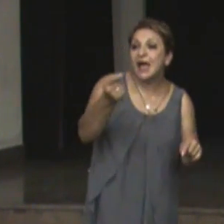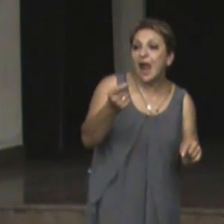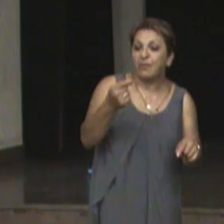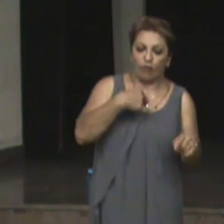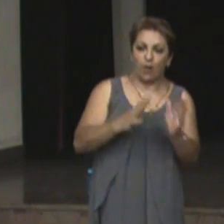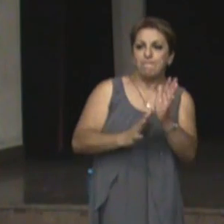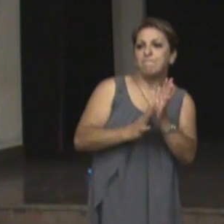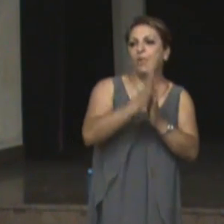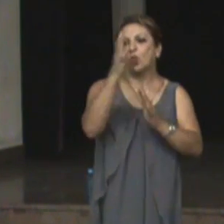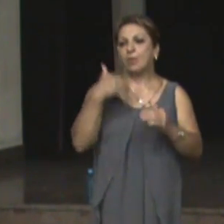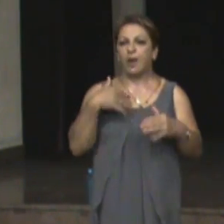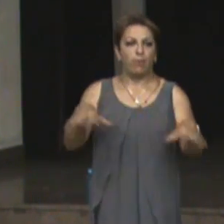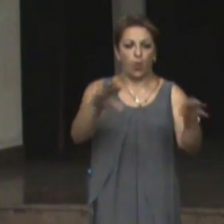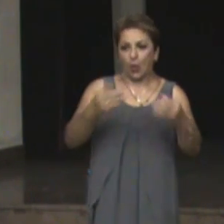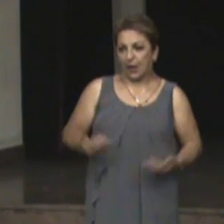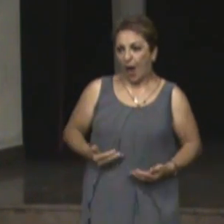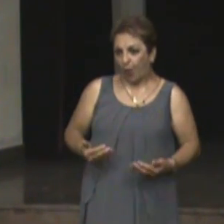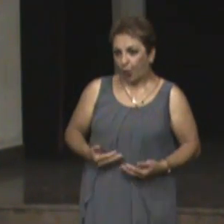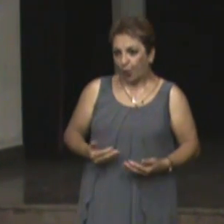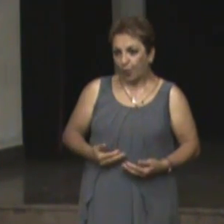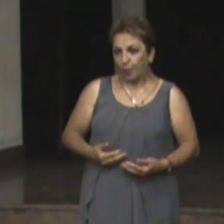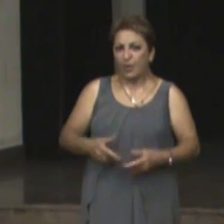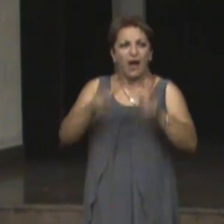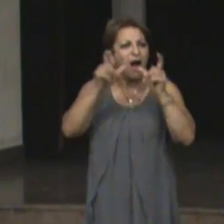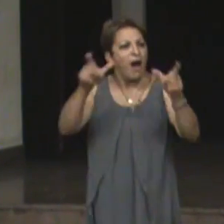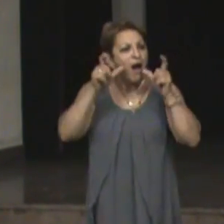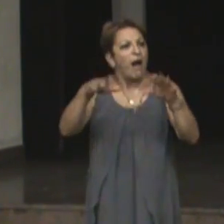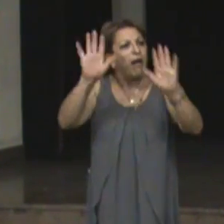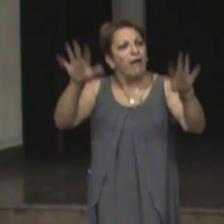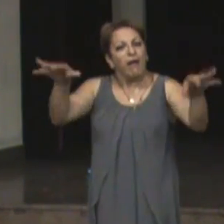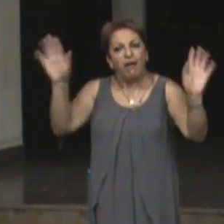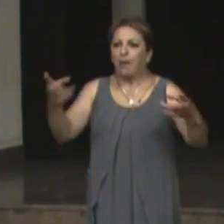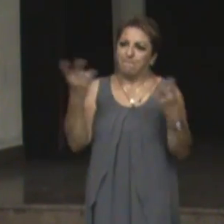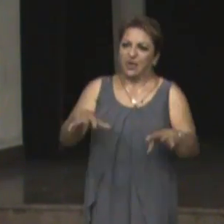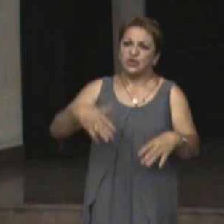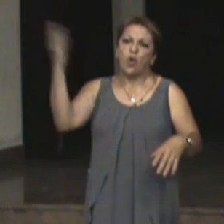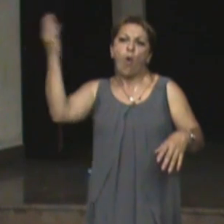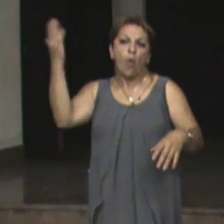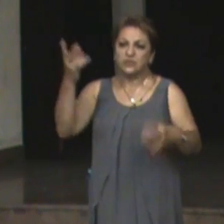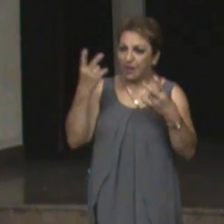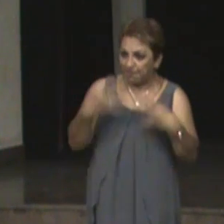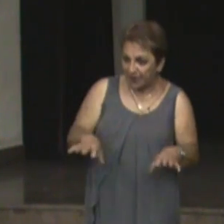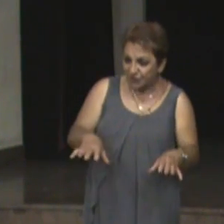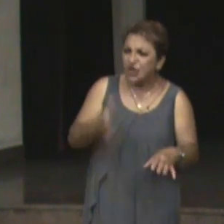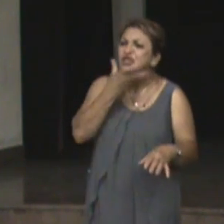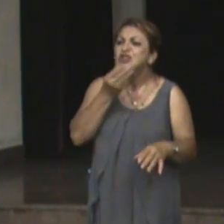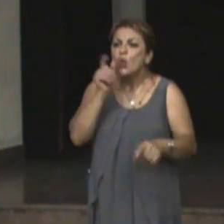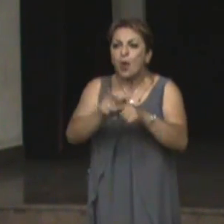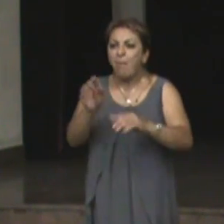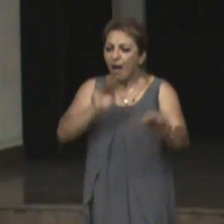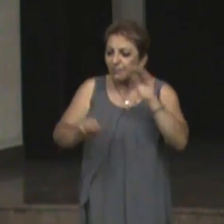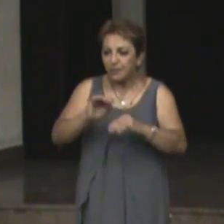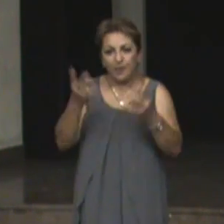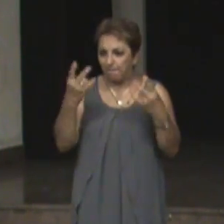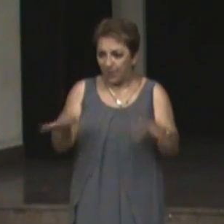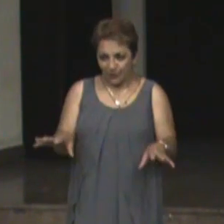մեր կյանքը, և սրա մասին պետք չի բարձր ճառել, պետք չի գեղեցիկ